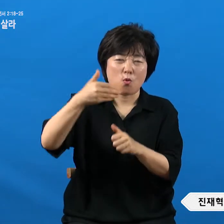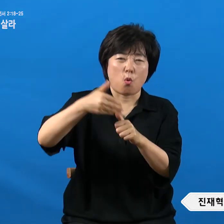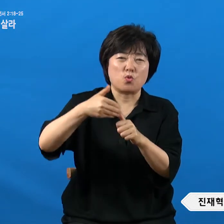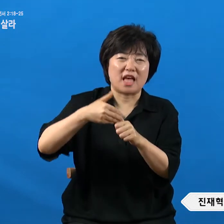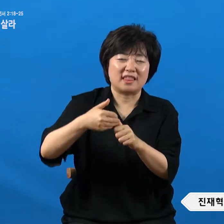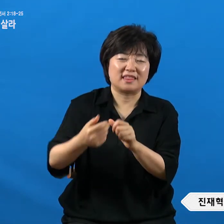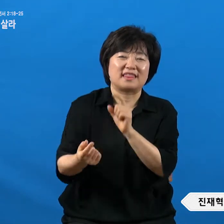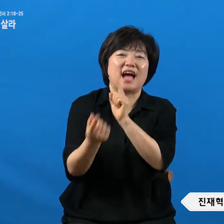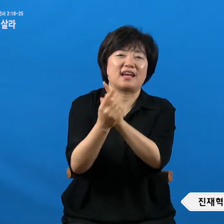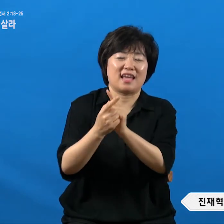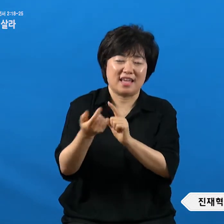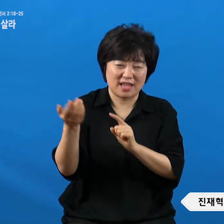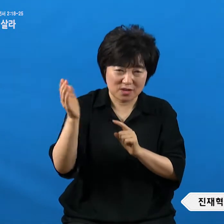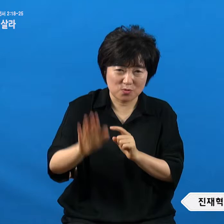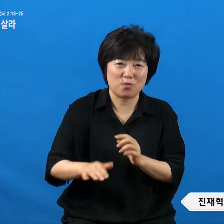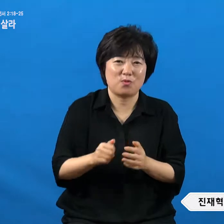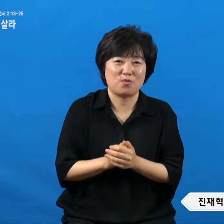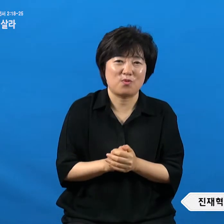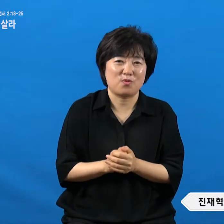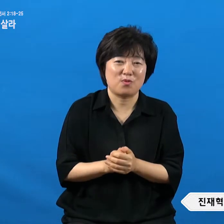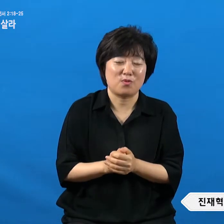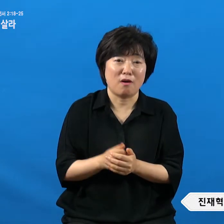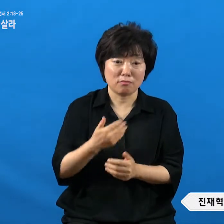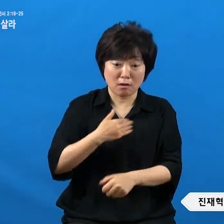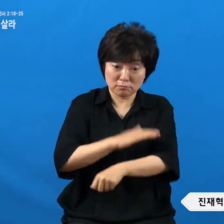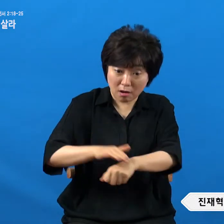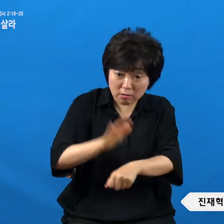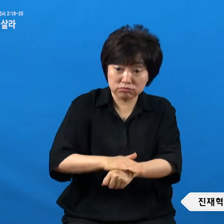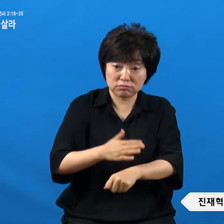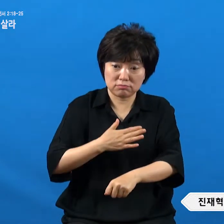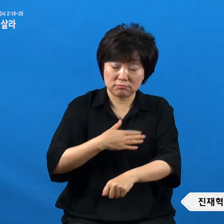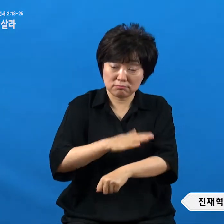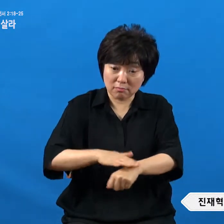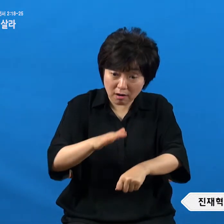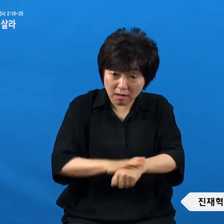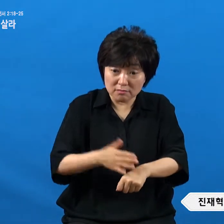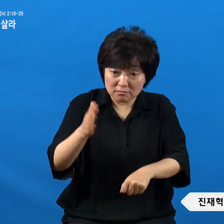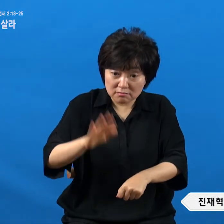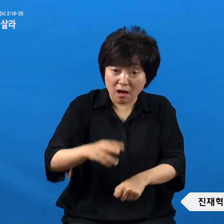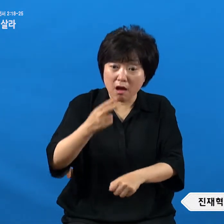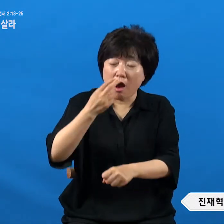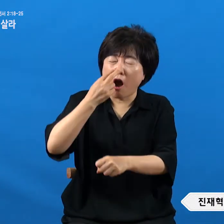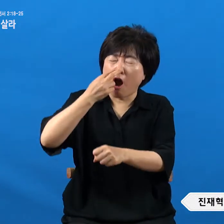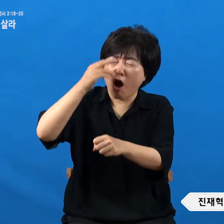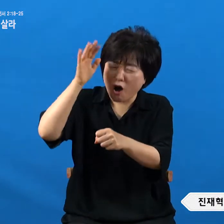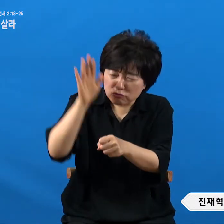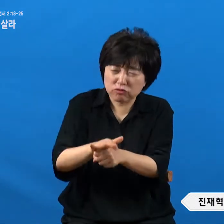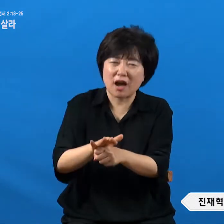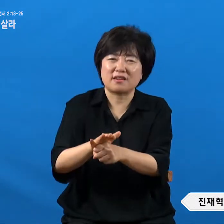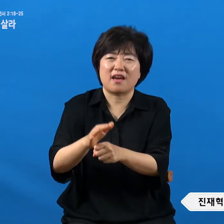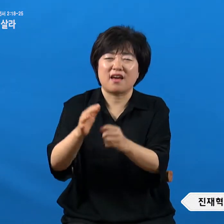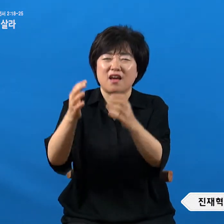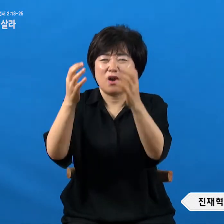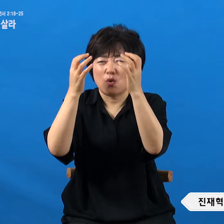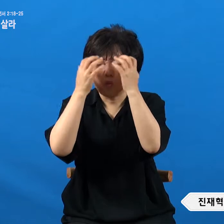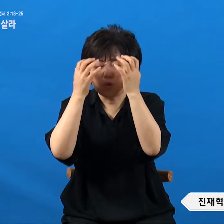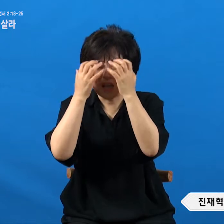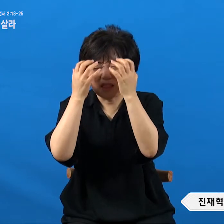우리가 잘했음에도 불구하고 이유 없이 억울하게 고난을 받는